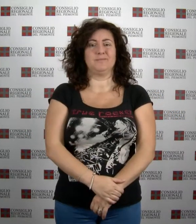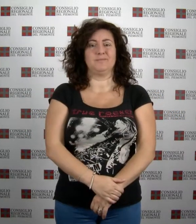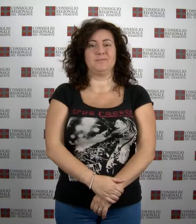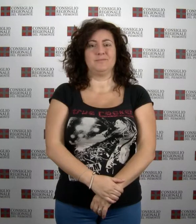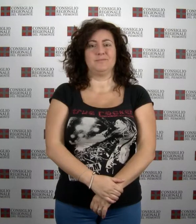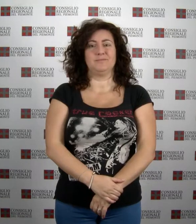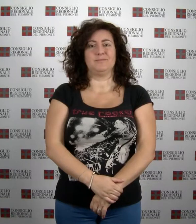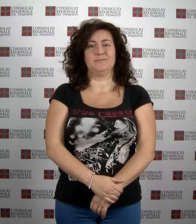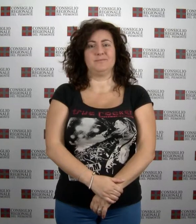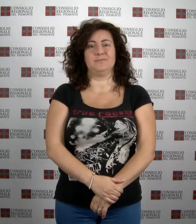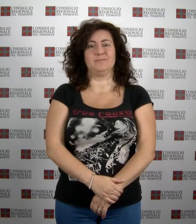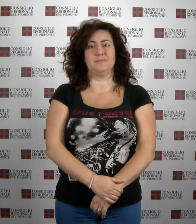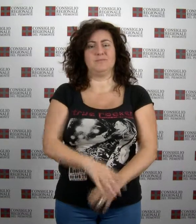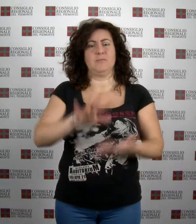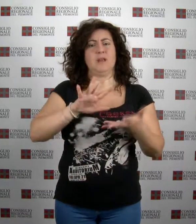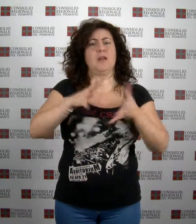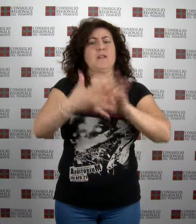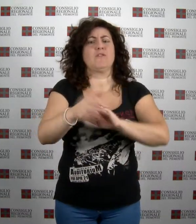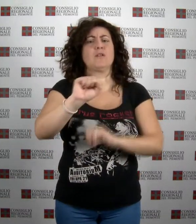Il CAL sulla riforma delle ATC.